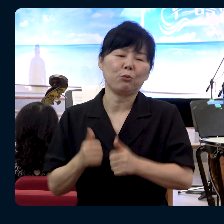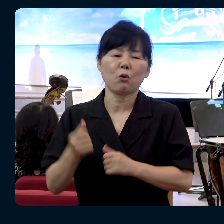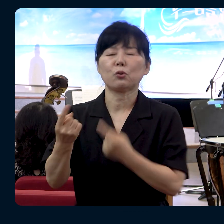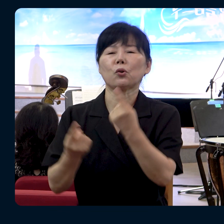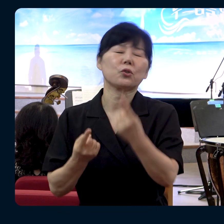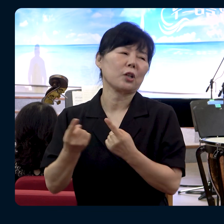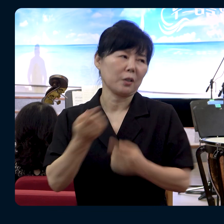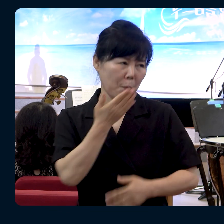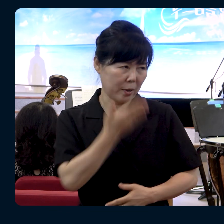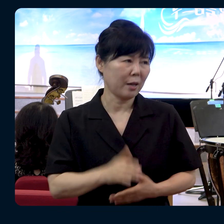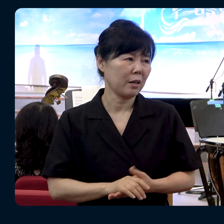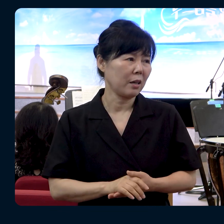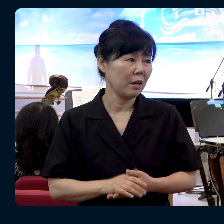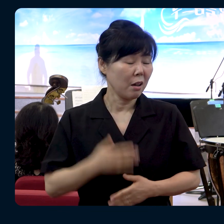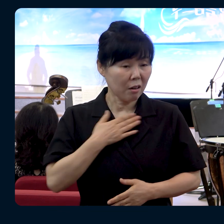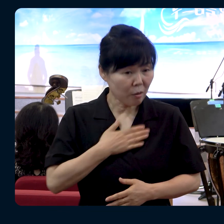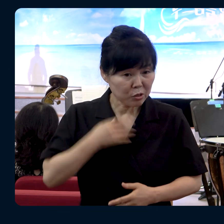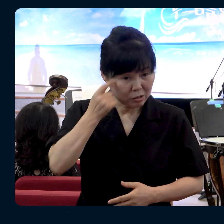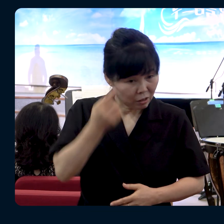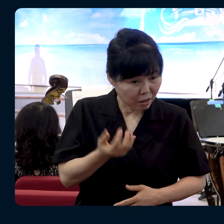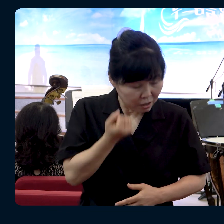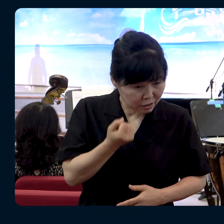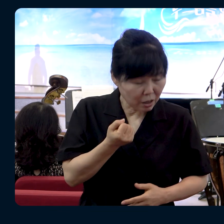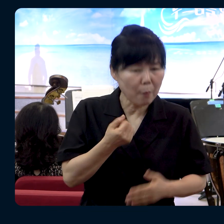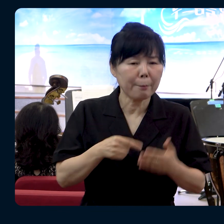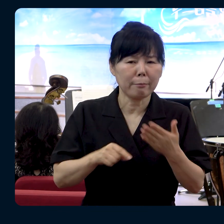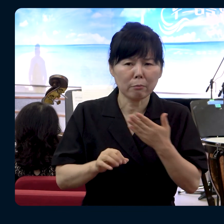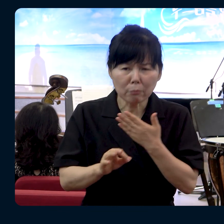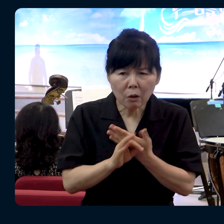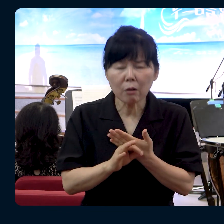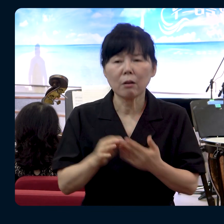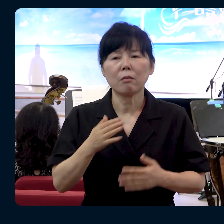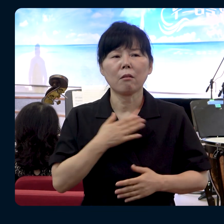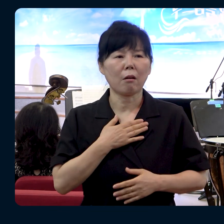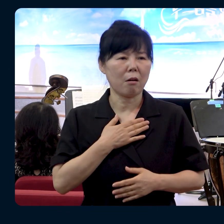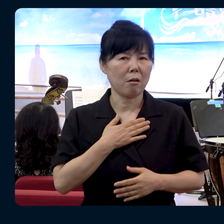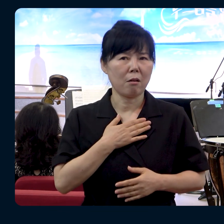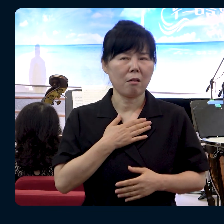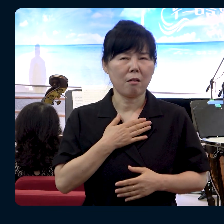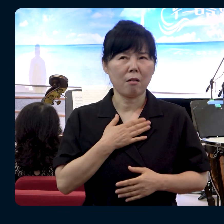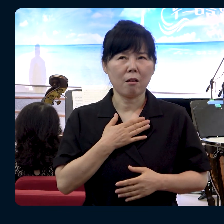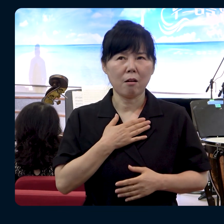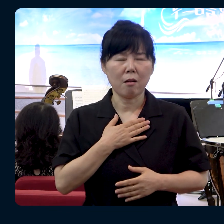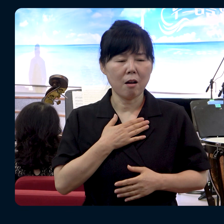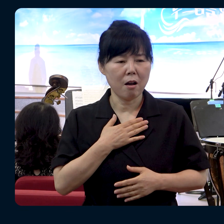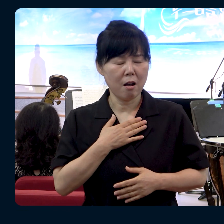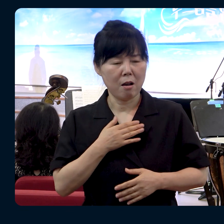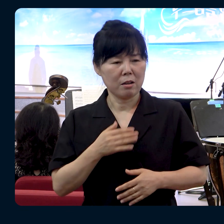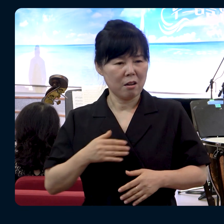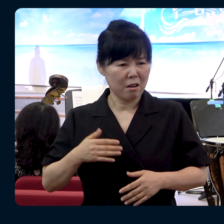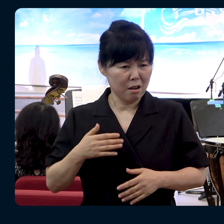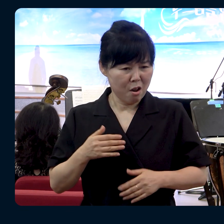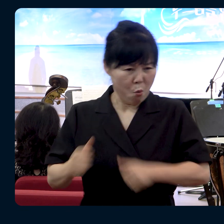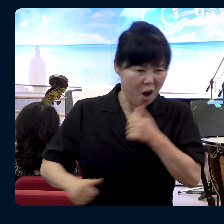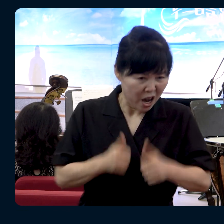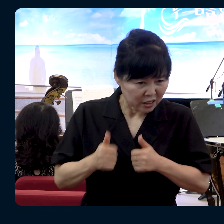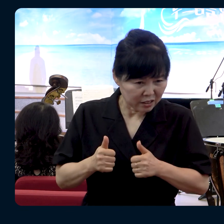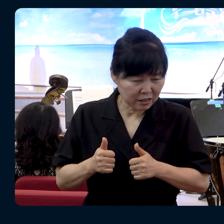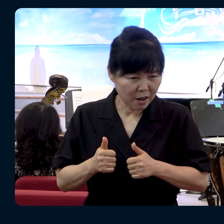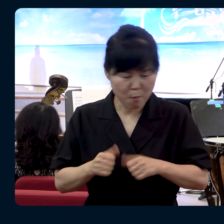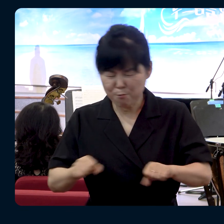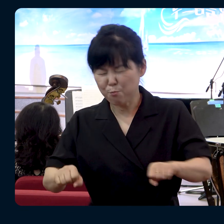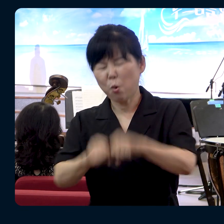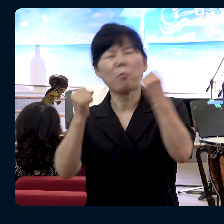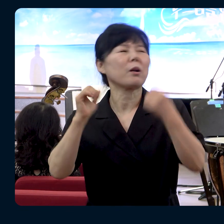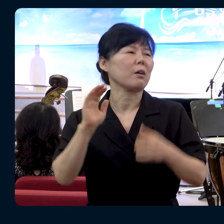감정이라고만 생각하면 그 분노는 내가 자연스럽게 받아서 결국 어딘가에 우리가 쏟아내기 마련이죠. 그래서